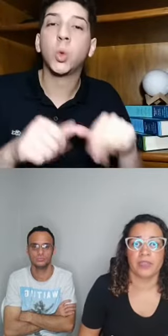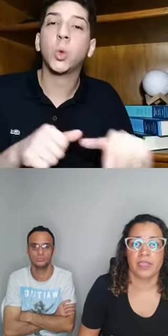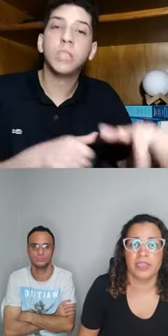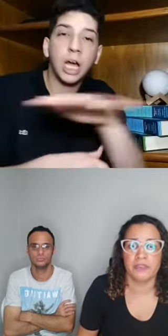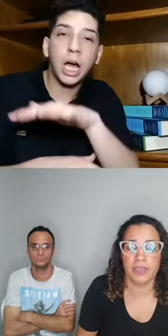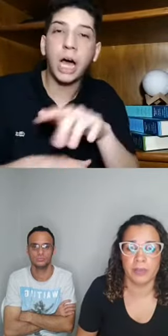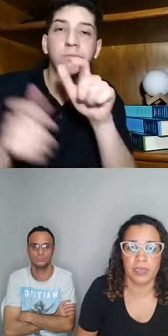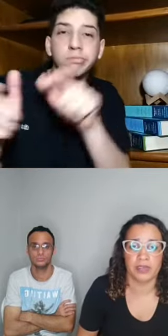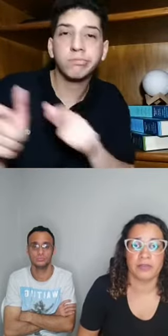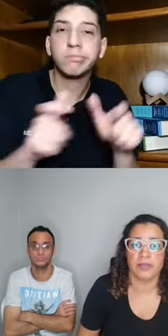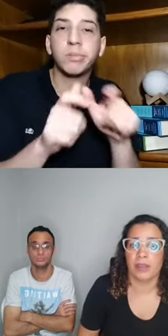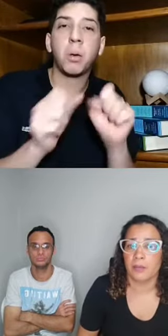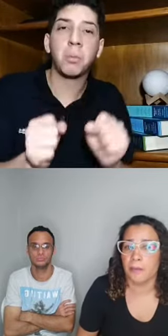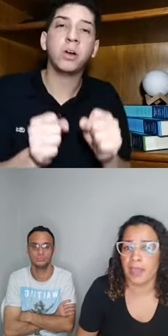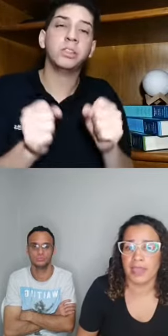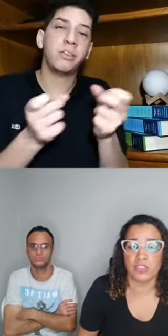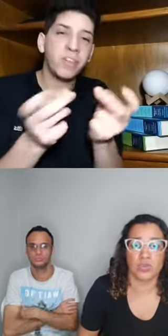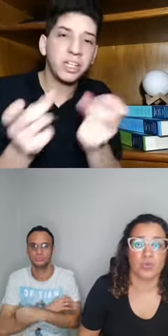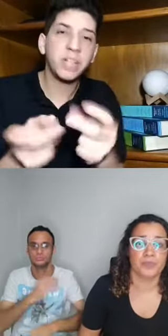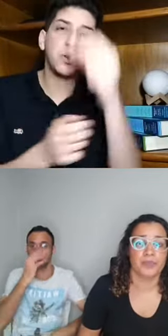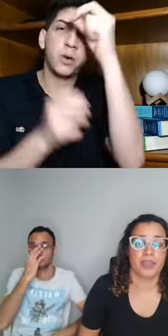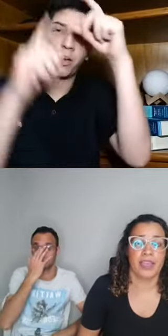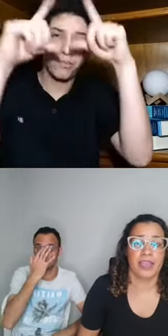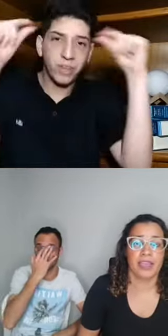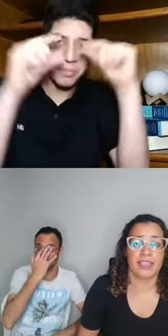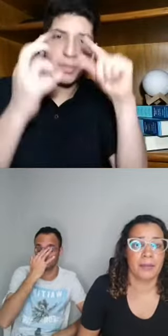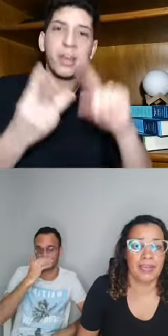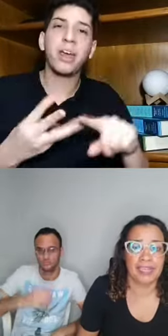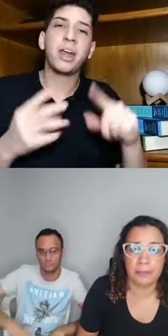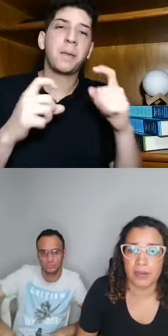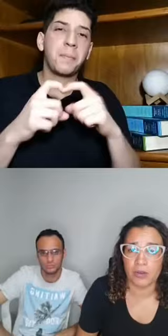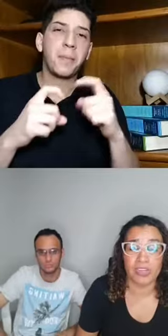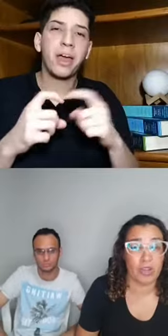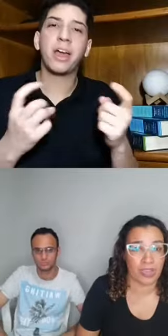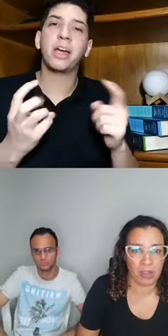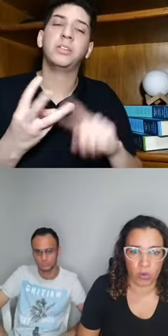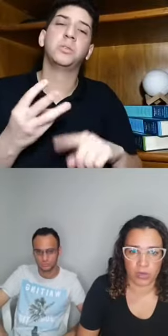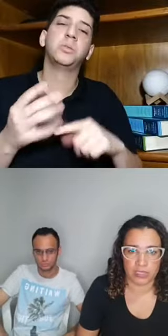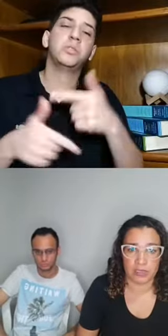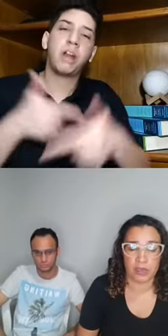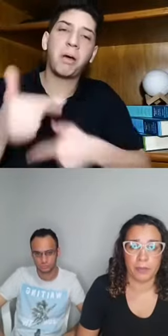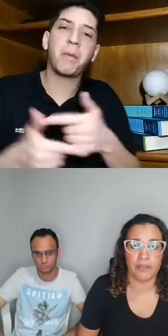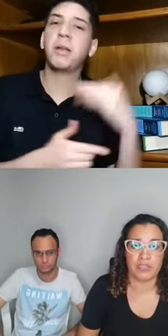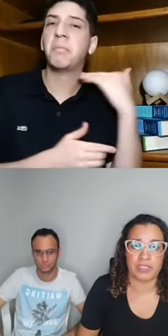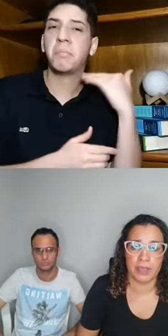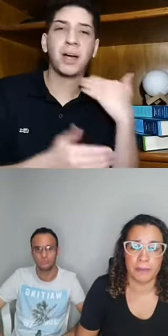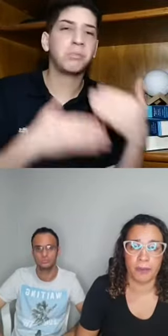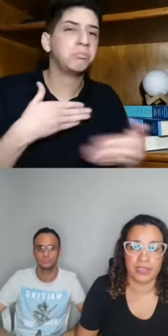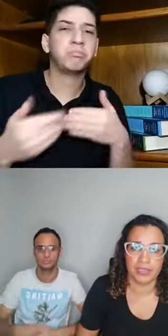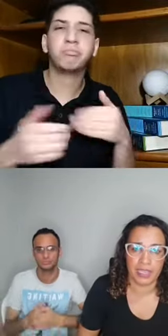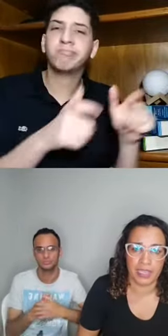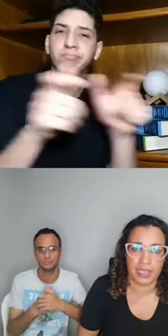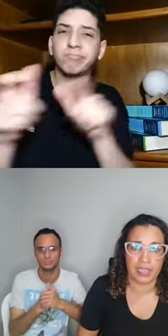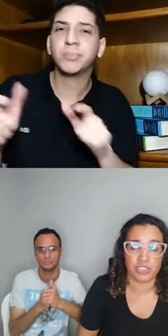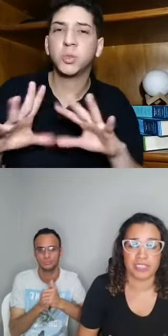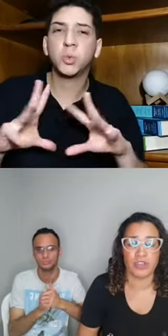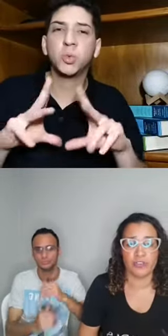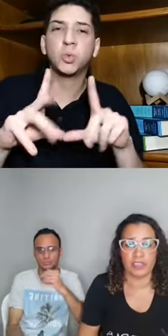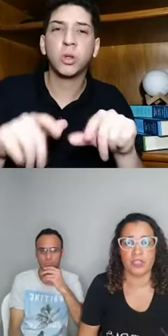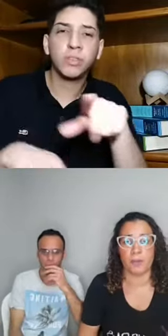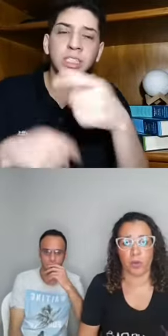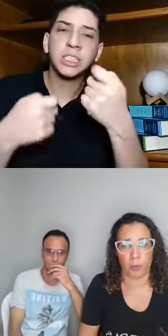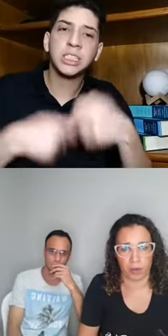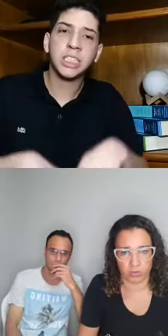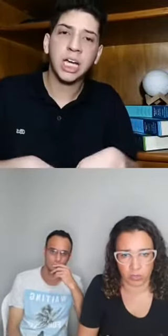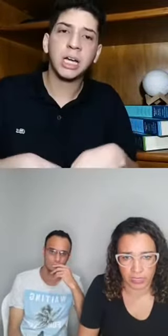vendedor, enfermeira, médico, que trabalha em banco, em qualquer coisa, para você poder.